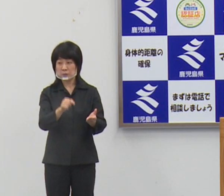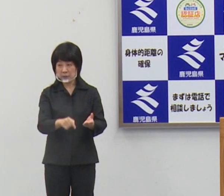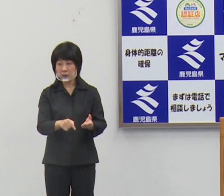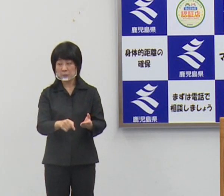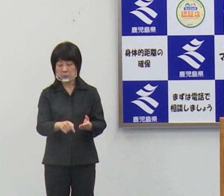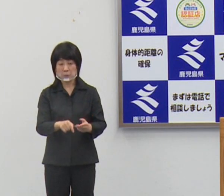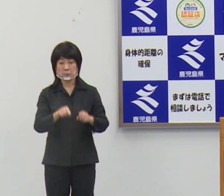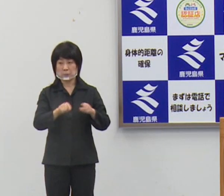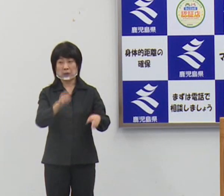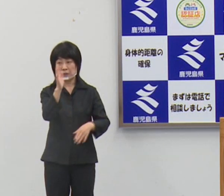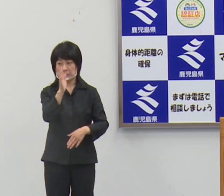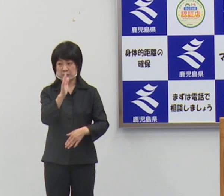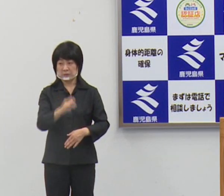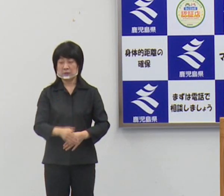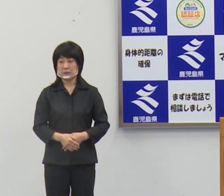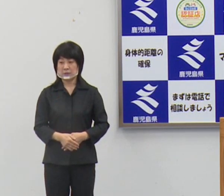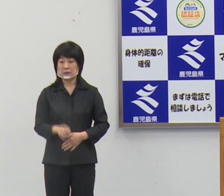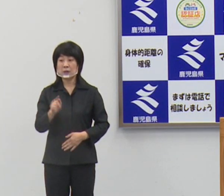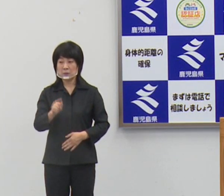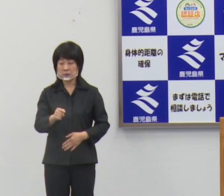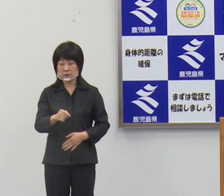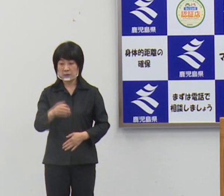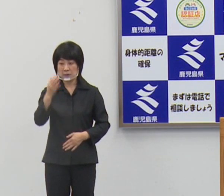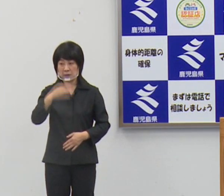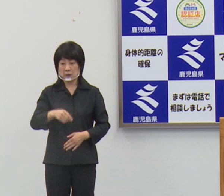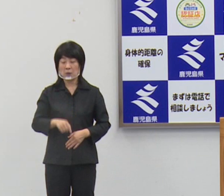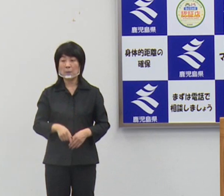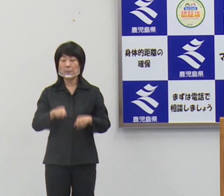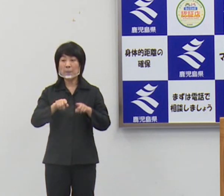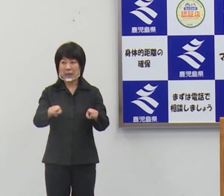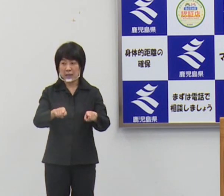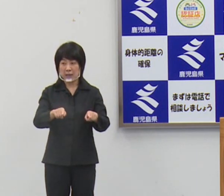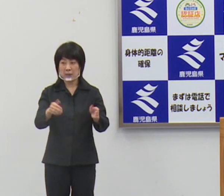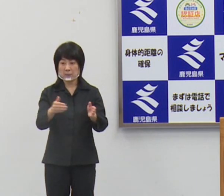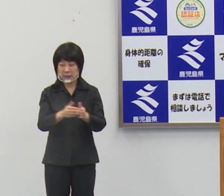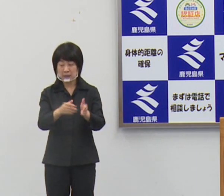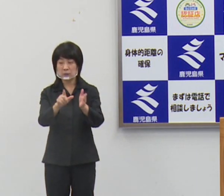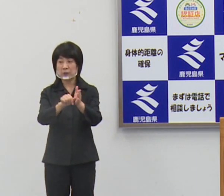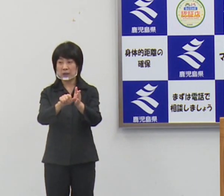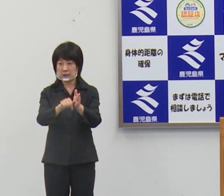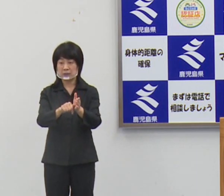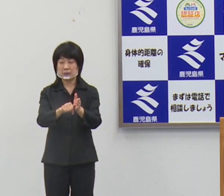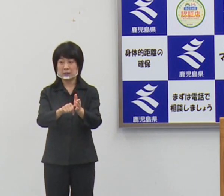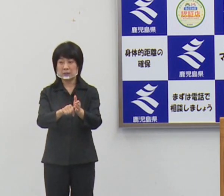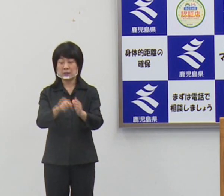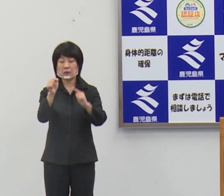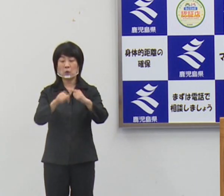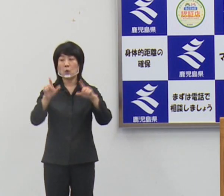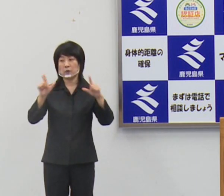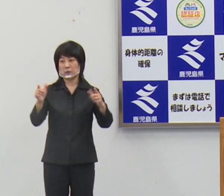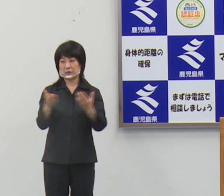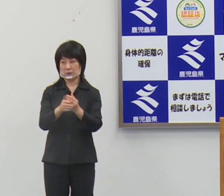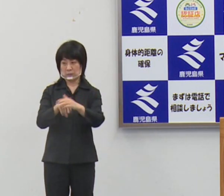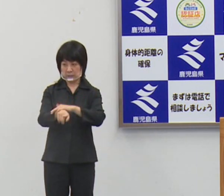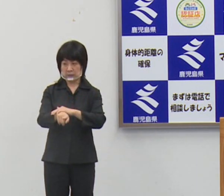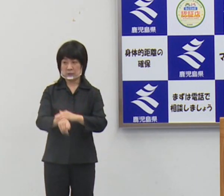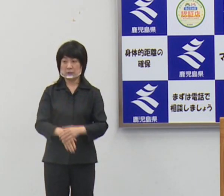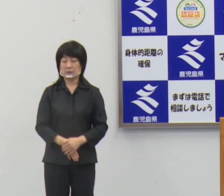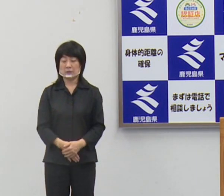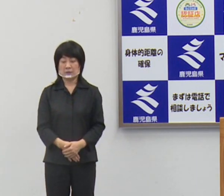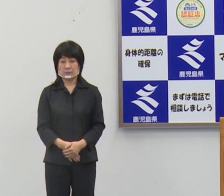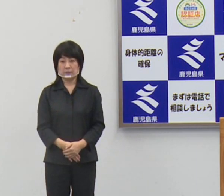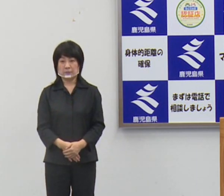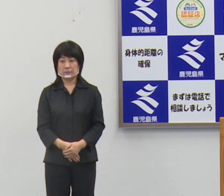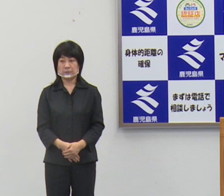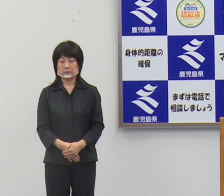ないので、それで従わずに命令まで行く段階になったときには、まあ、公表ということになるということです。 ありが